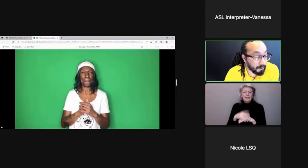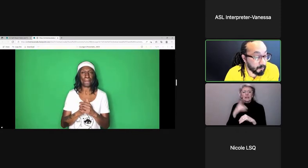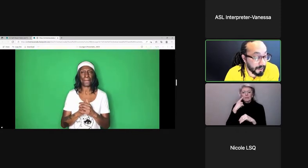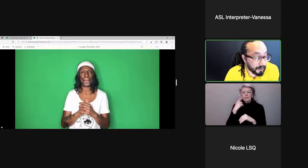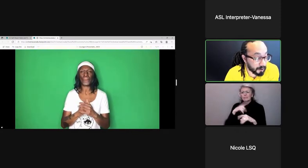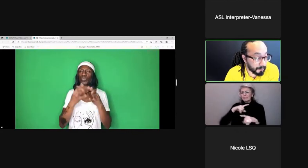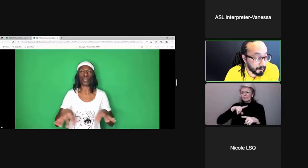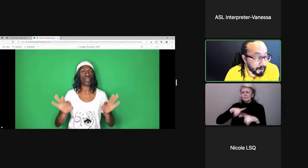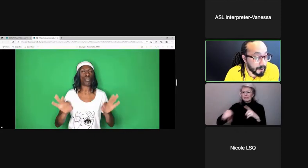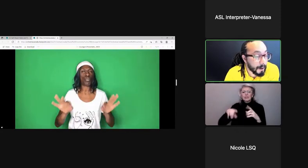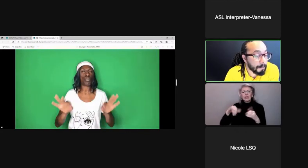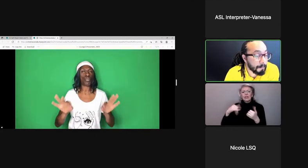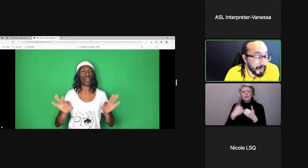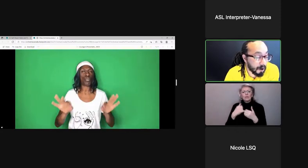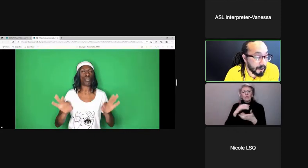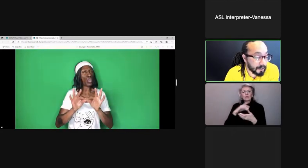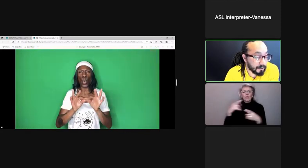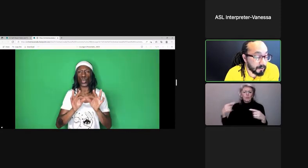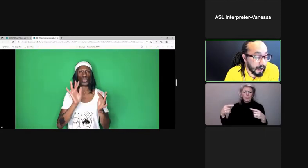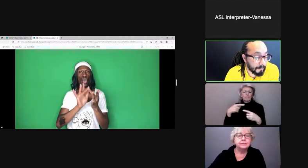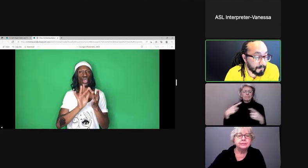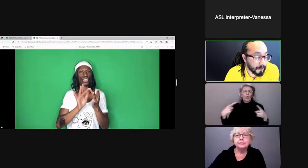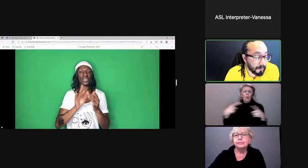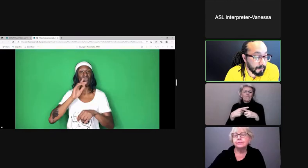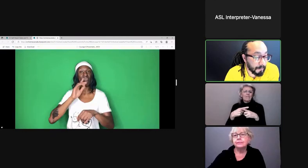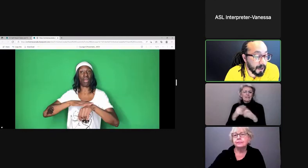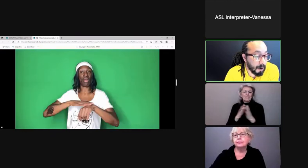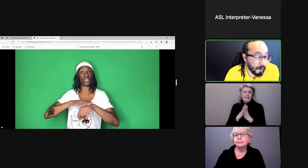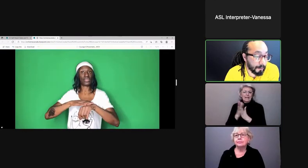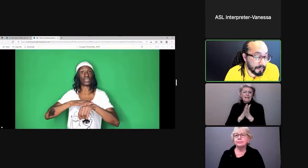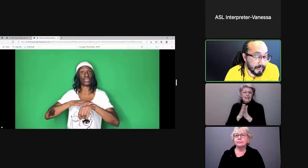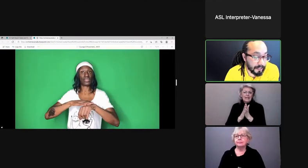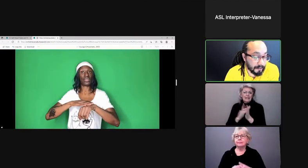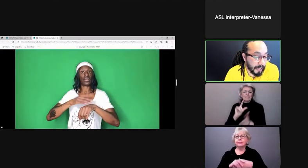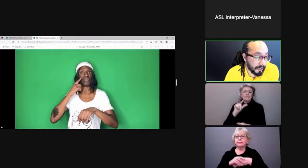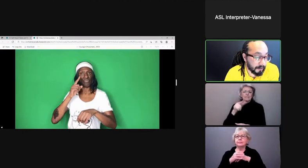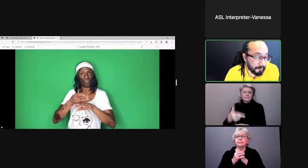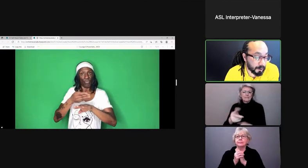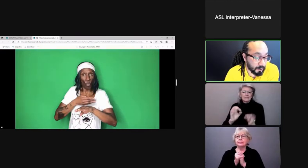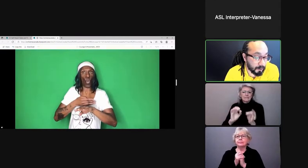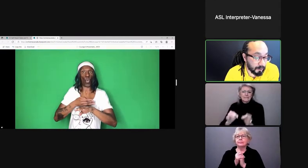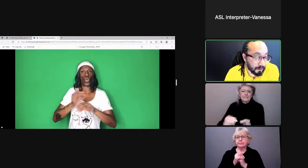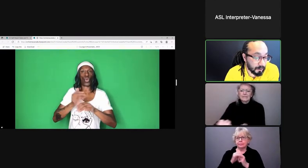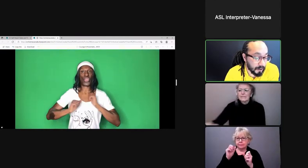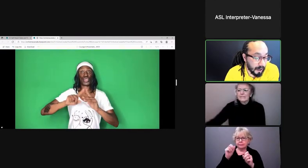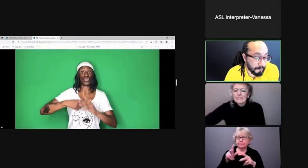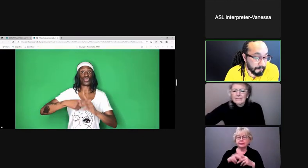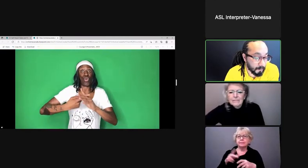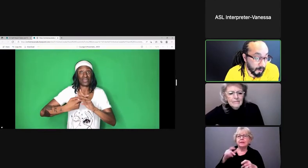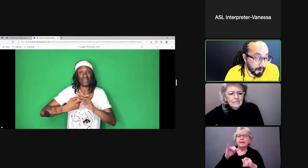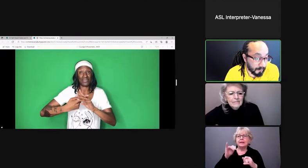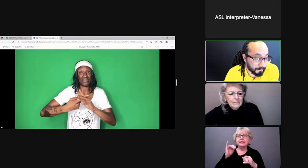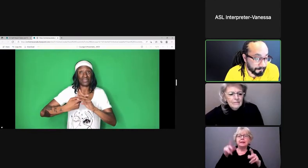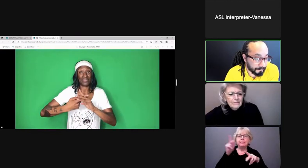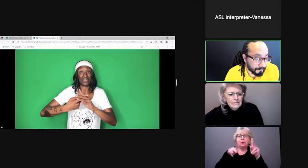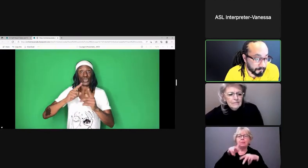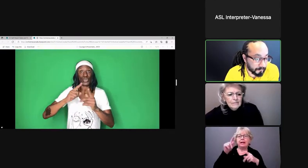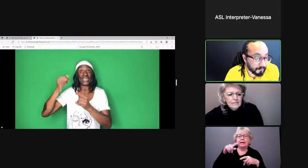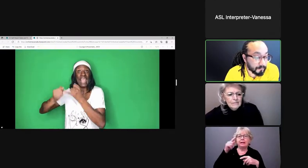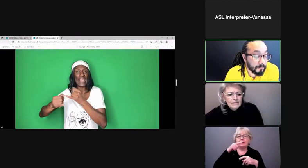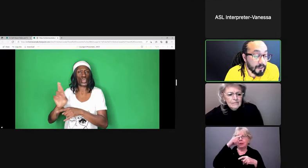'éviter aussi tout conflit d'intérêts. Par exemple, si votre public est principalement de couleur noire et que les